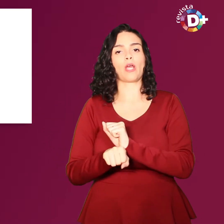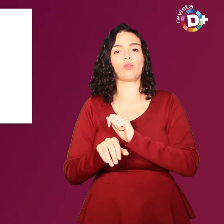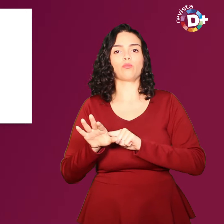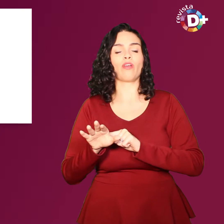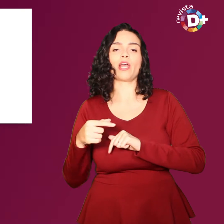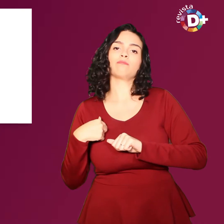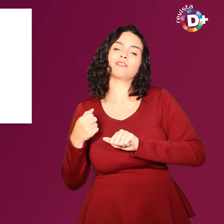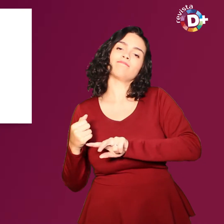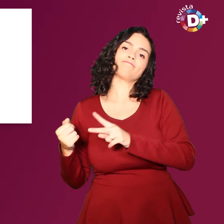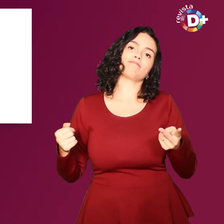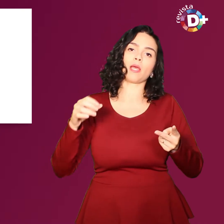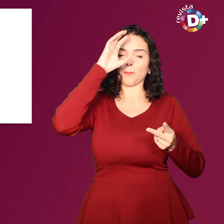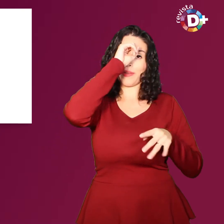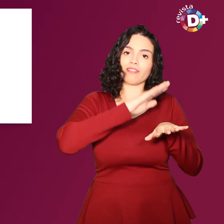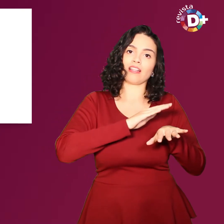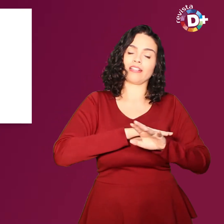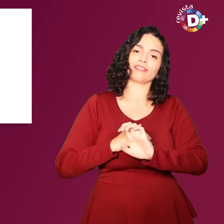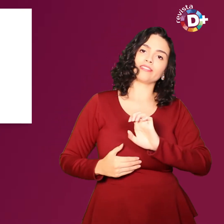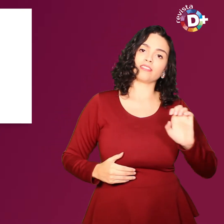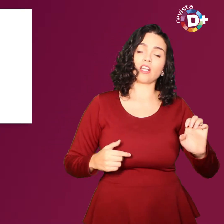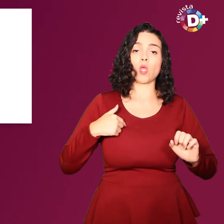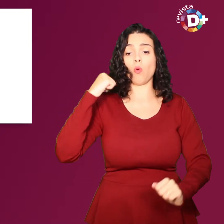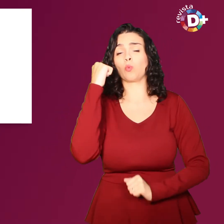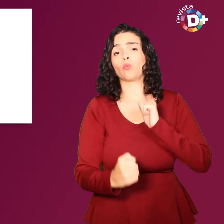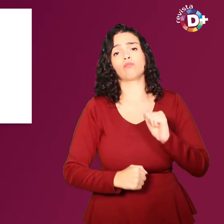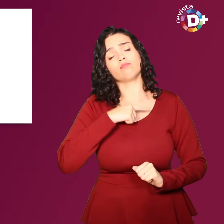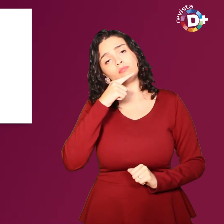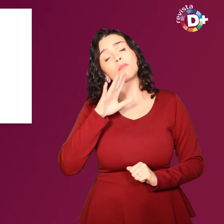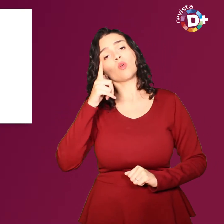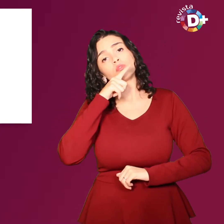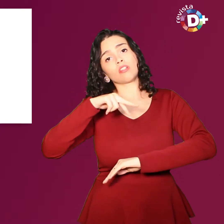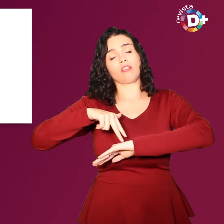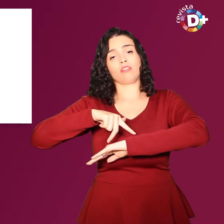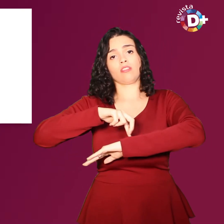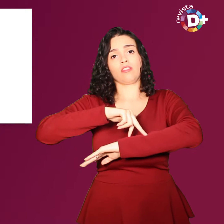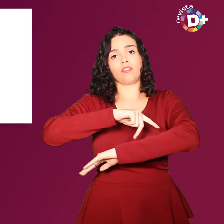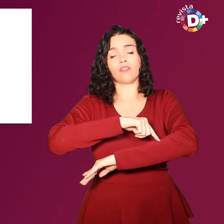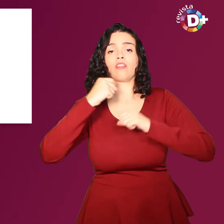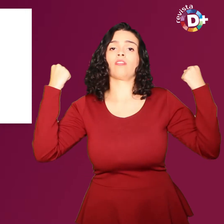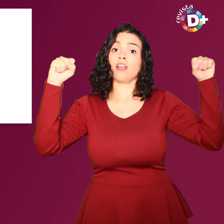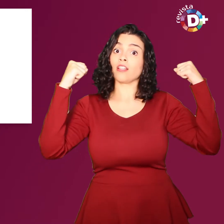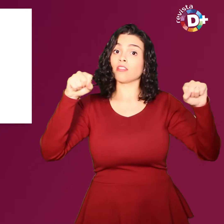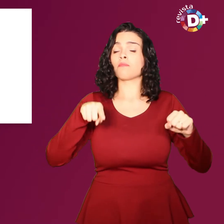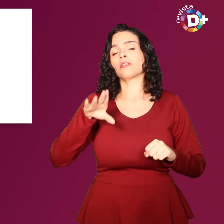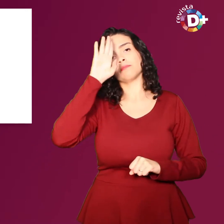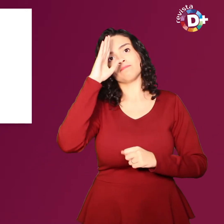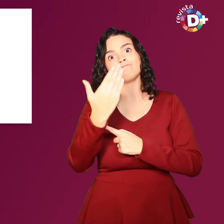esquerda, inclusive escrever. Hoje não corro, mas consigo andar normalmente. Praticar atividades físicas na academia